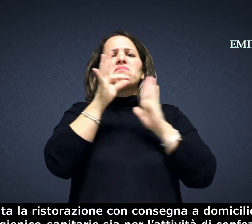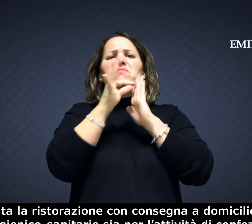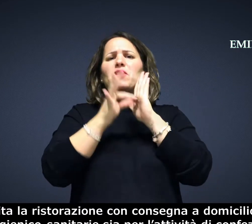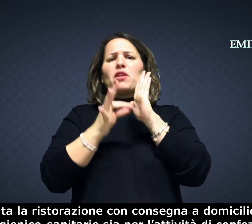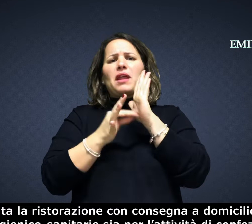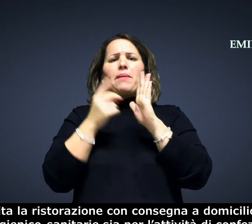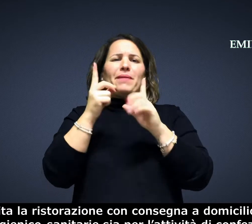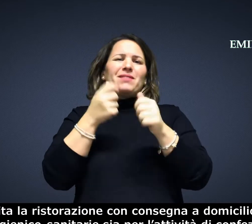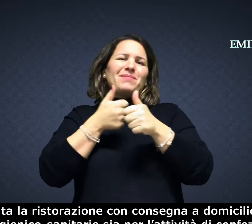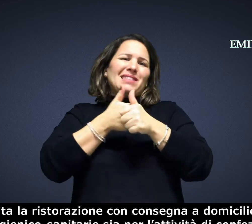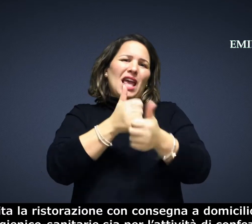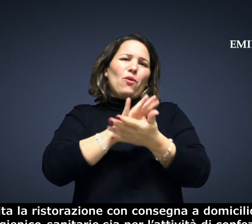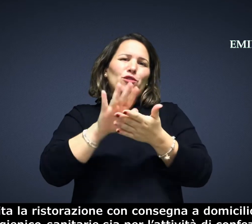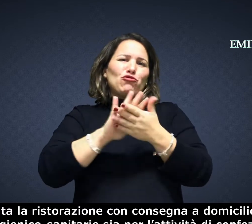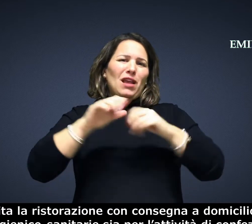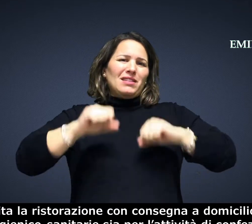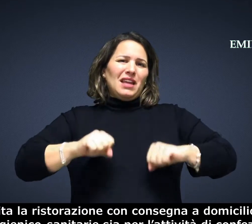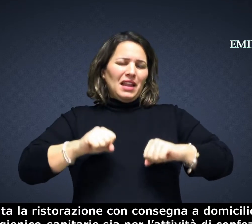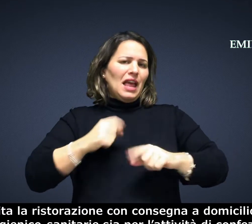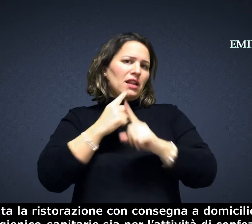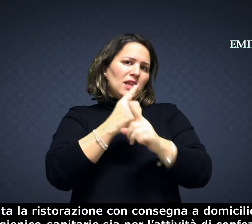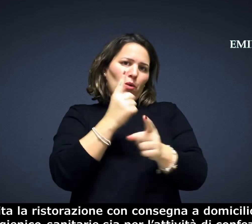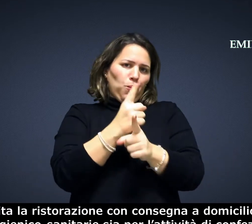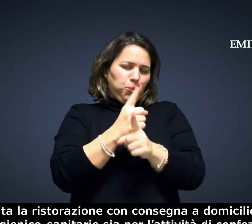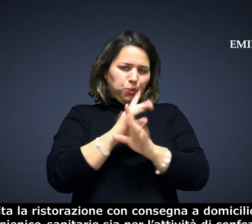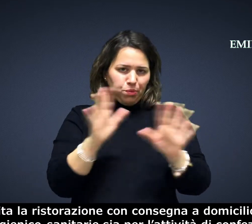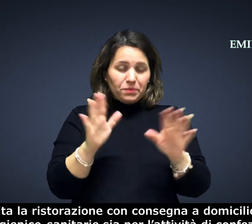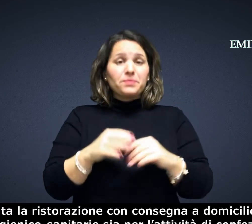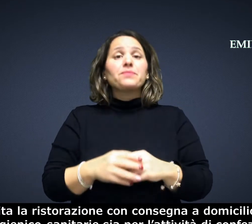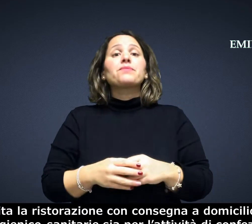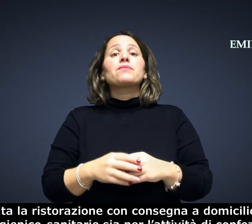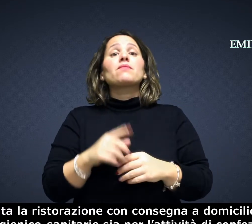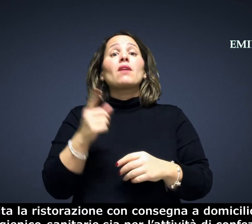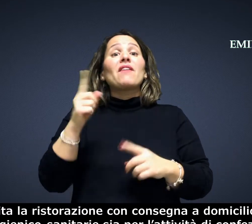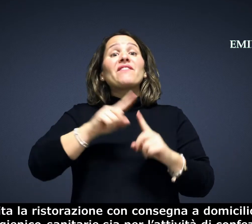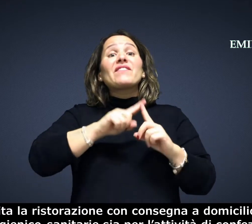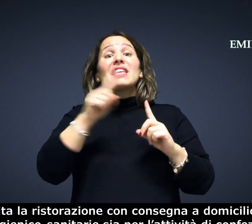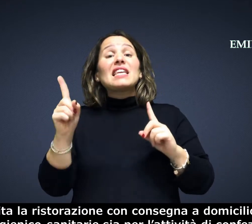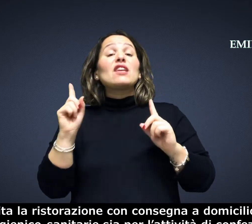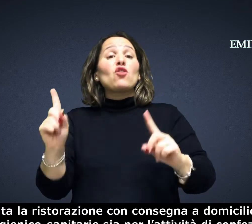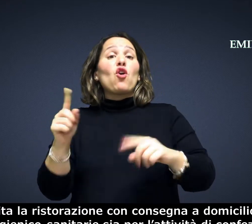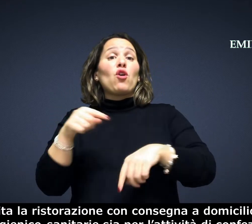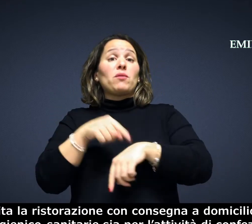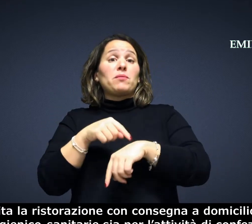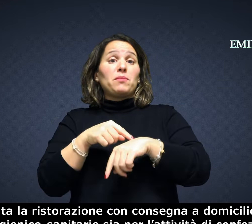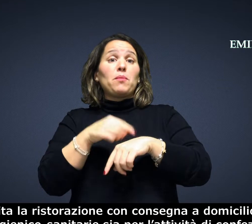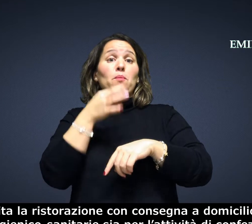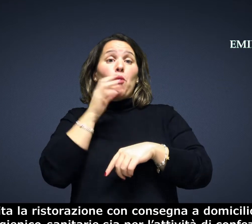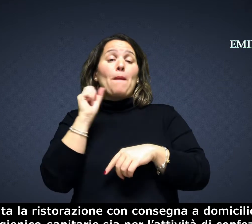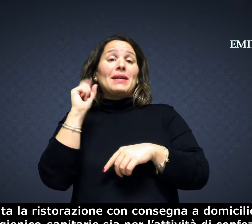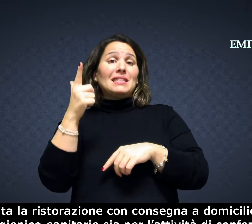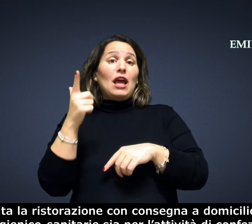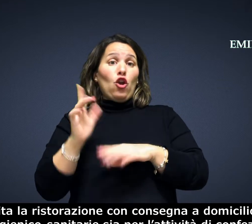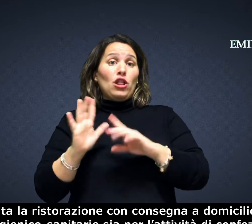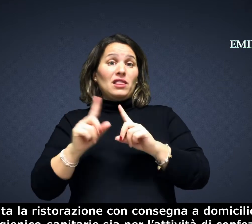di somministrazione di alimenti e bevande, siti nelle aree di servizio e rifornimento carburante, situate lungo le